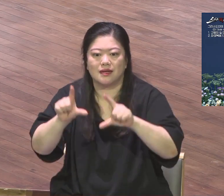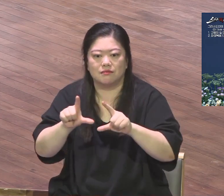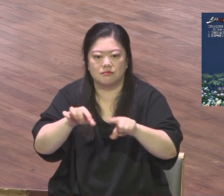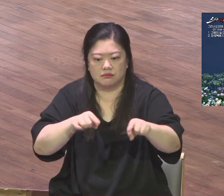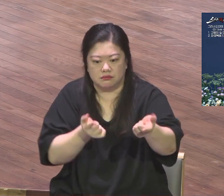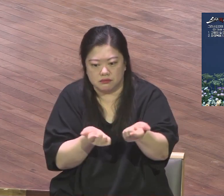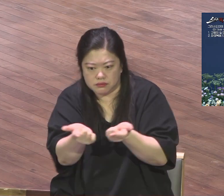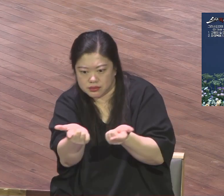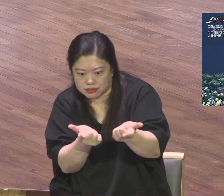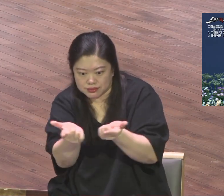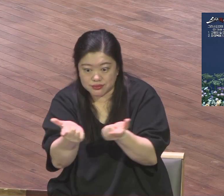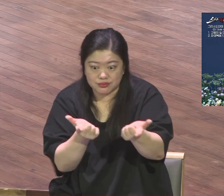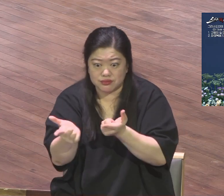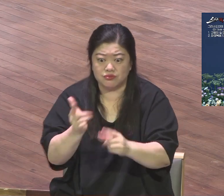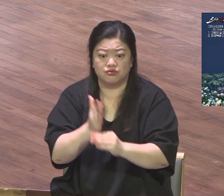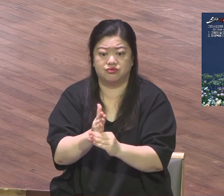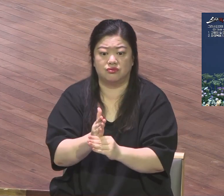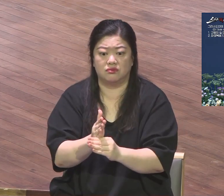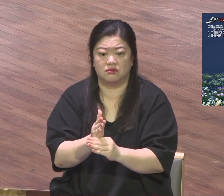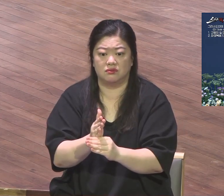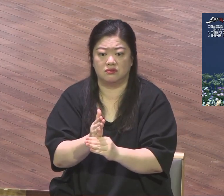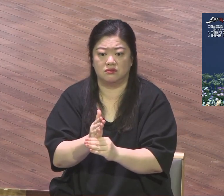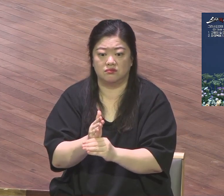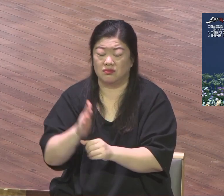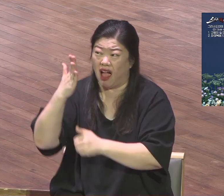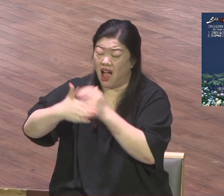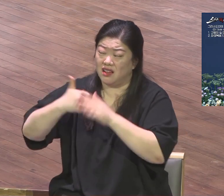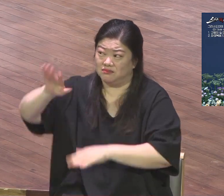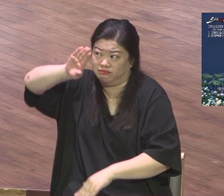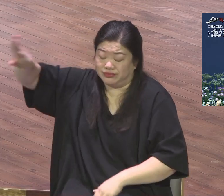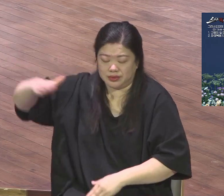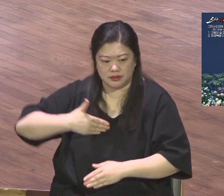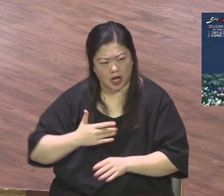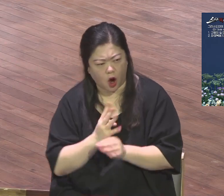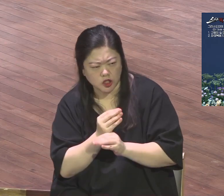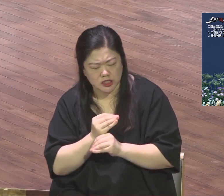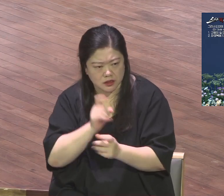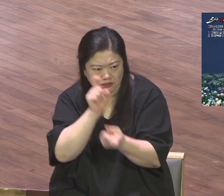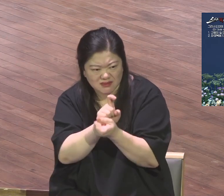영역이 천국인 거예요. 그런데 우리가 알아야 할 사실은